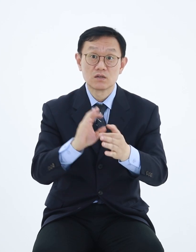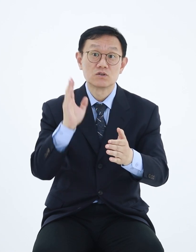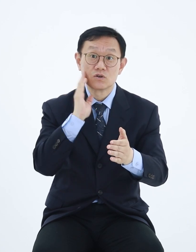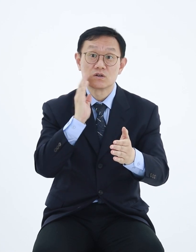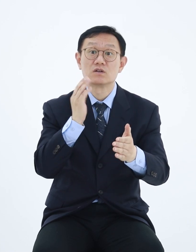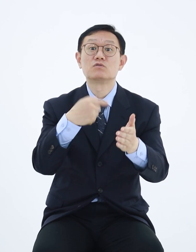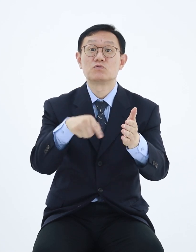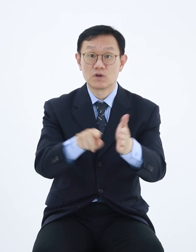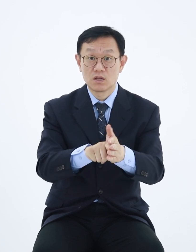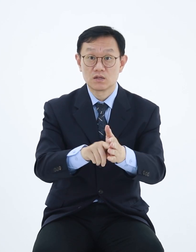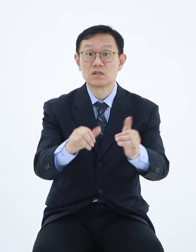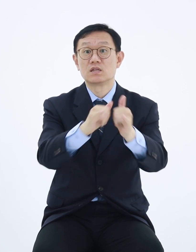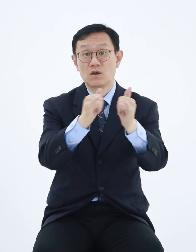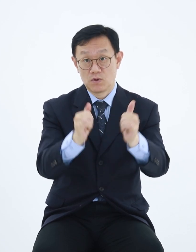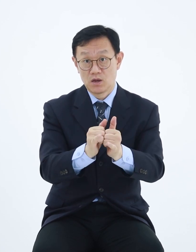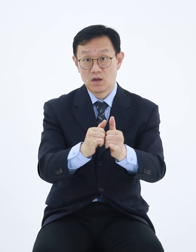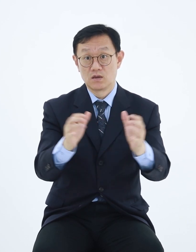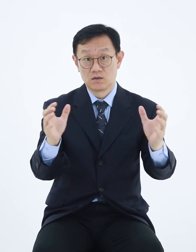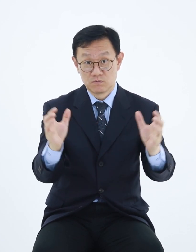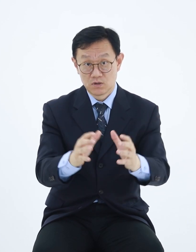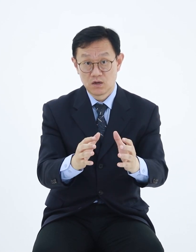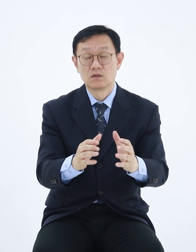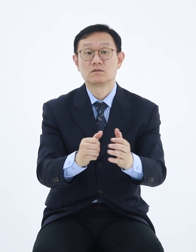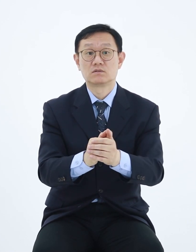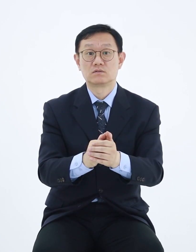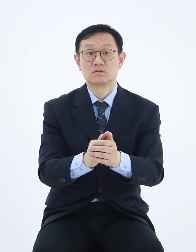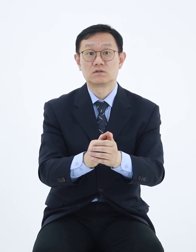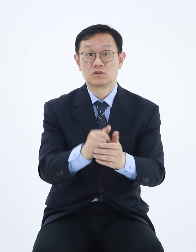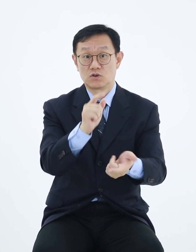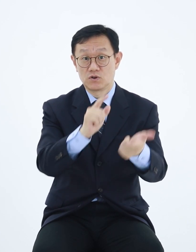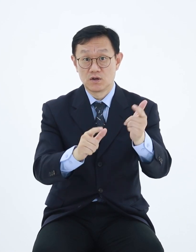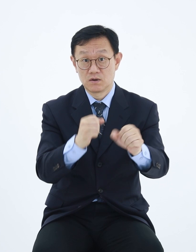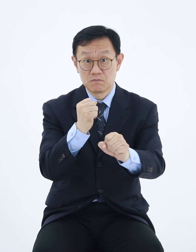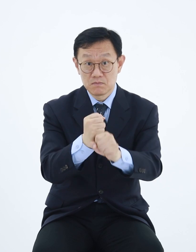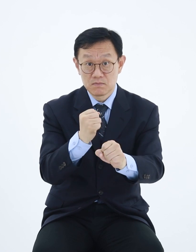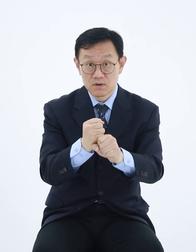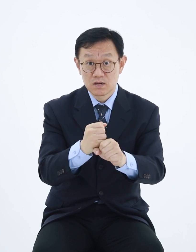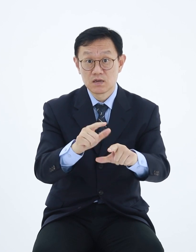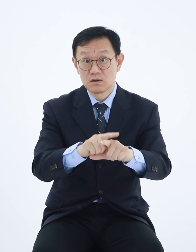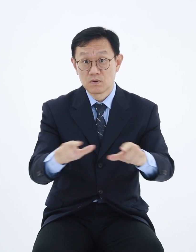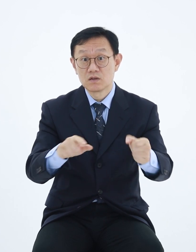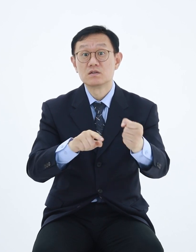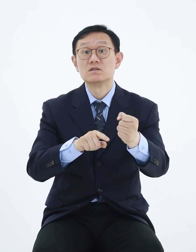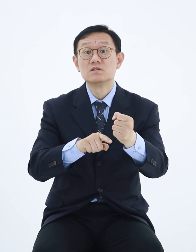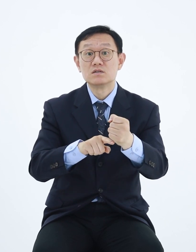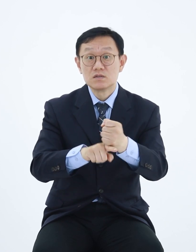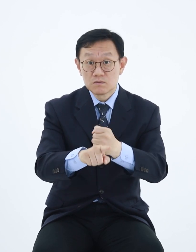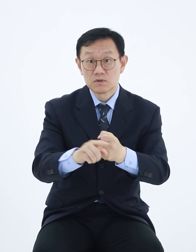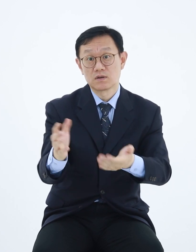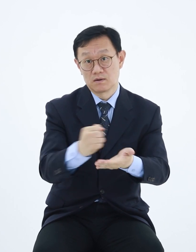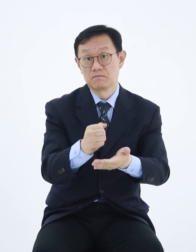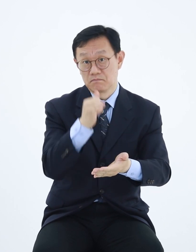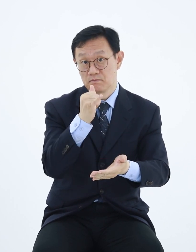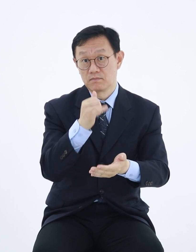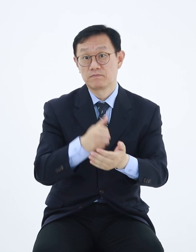위한 사회적, 집단적, 창조적인 총체로 일반적인 정의를 내릴 수 있다. 이러한